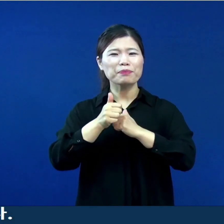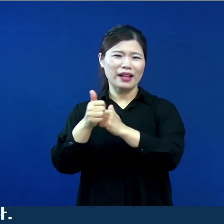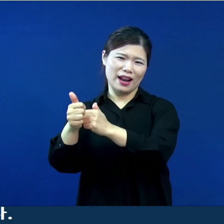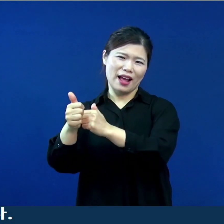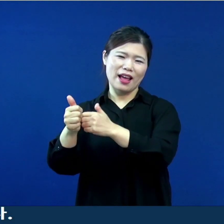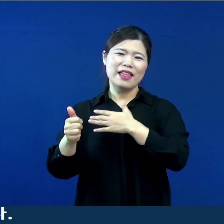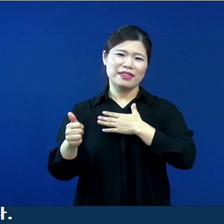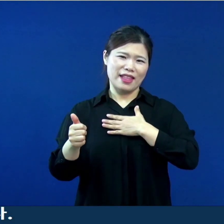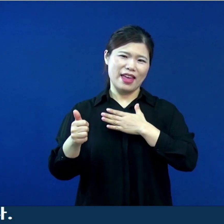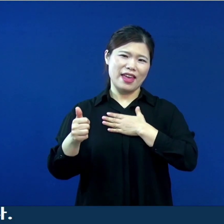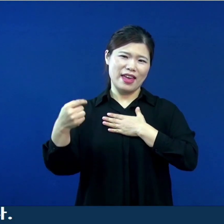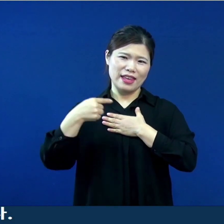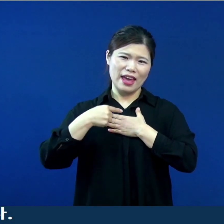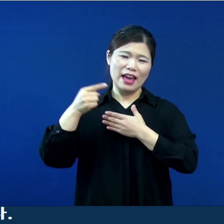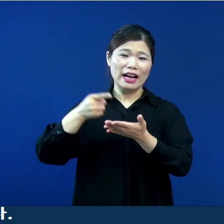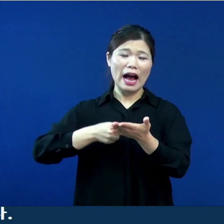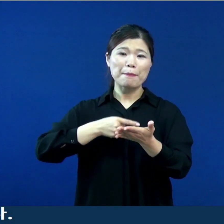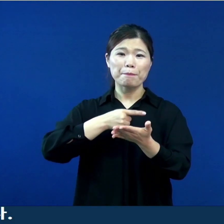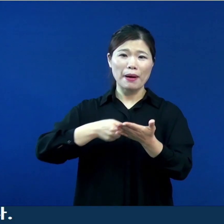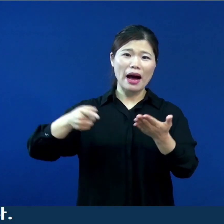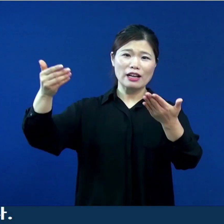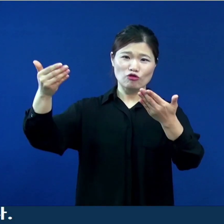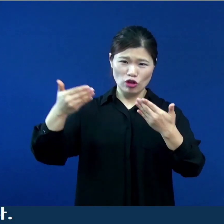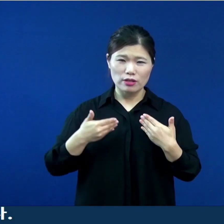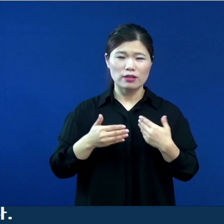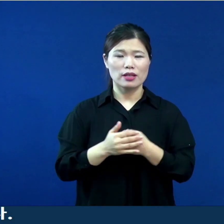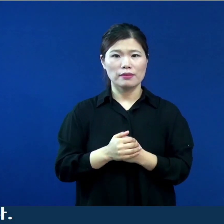내게 갚으셨으니.